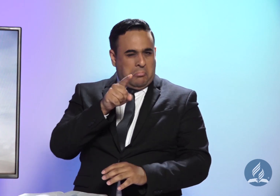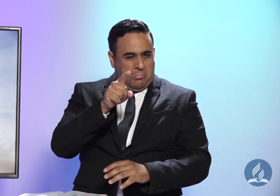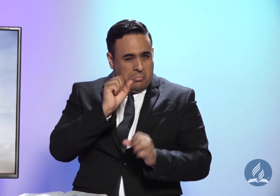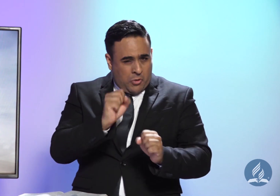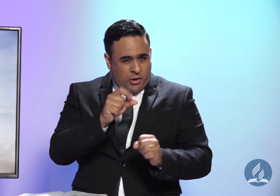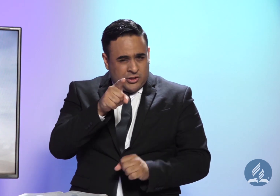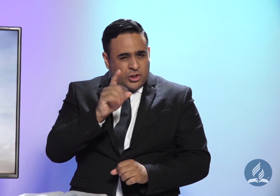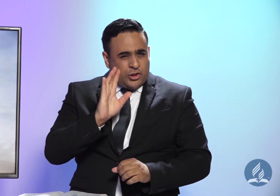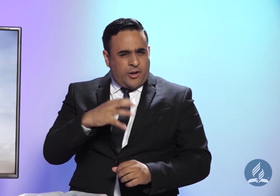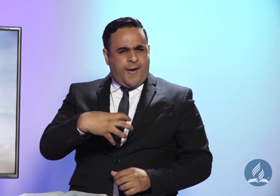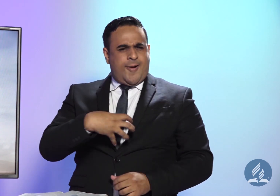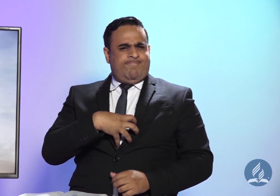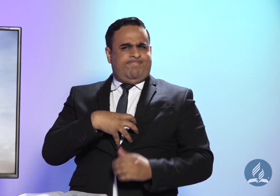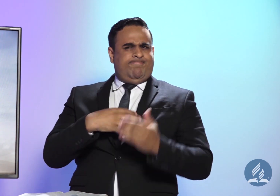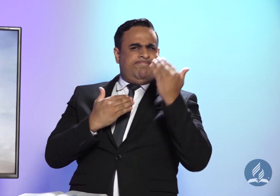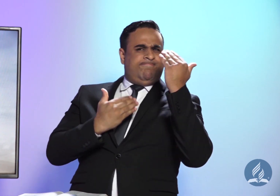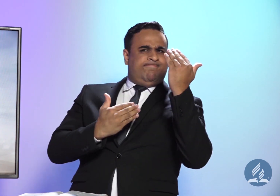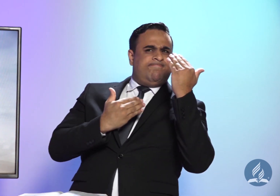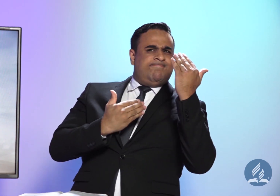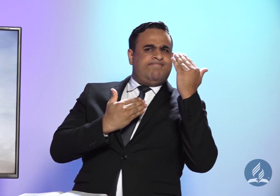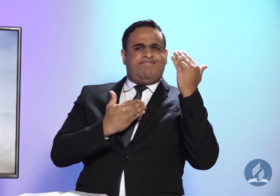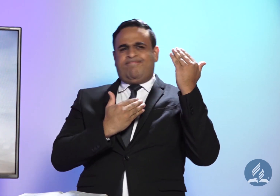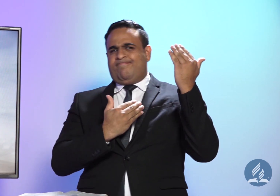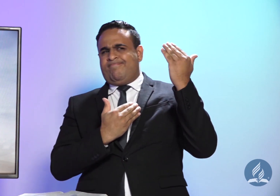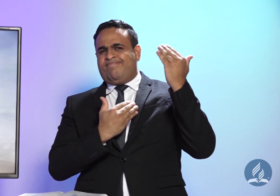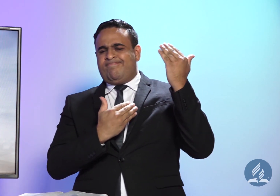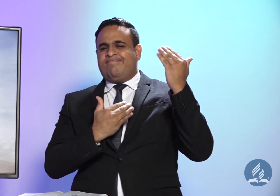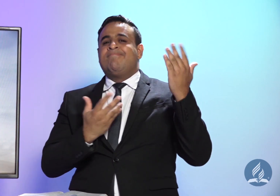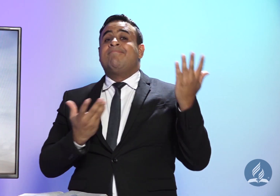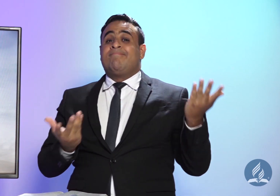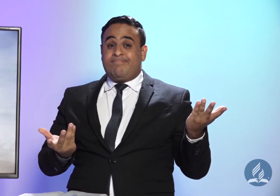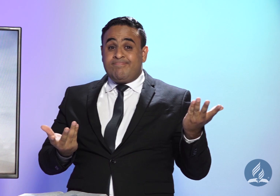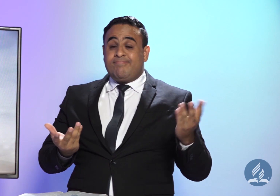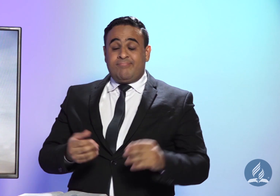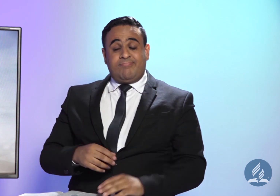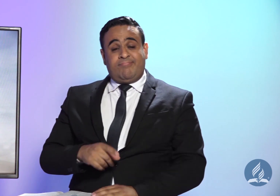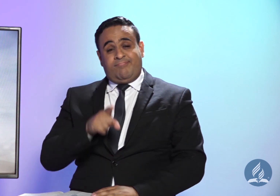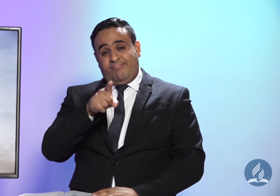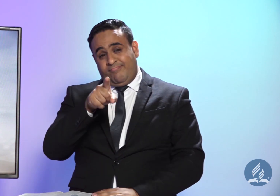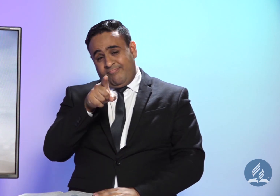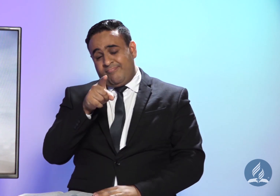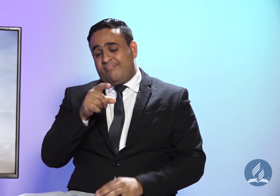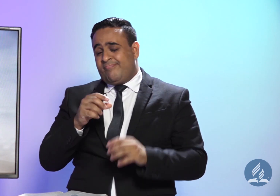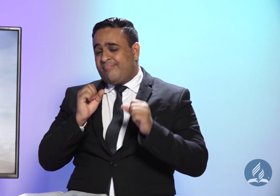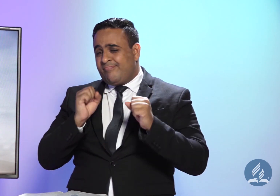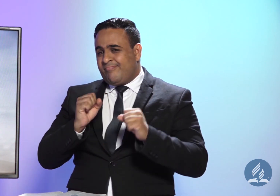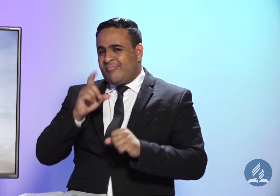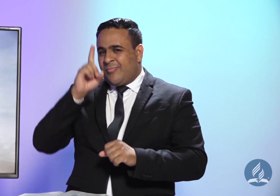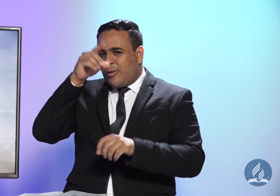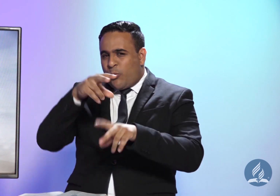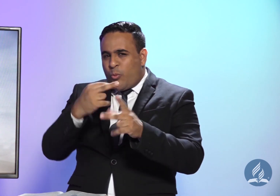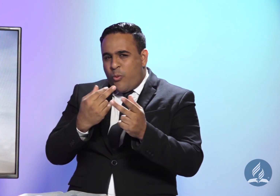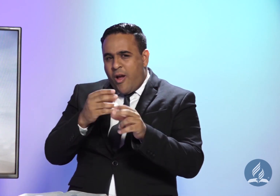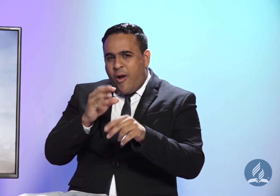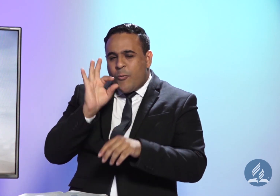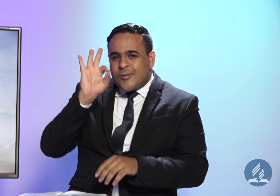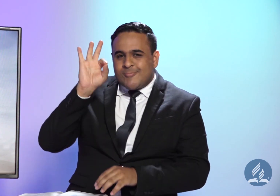porém, elas não conseguem colocar esse potencial para o serviço de Deus e não conseguem ser felizes porque